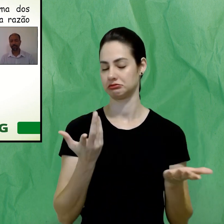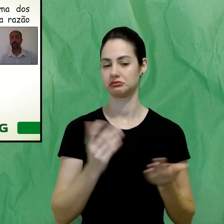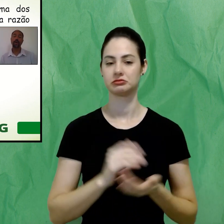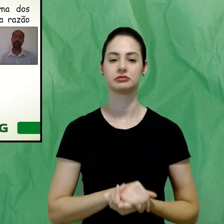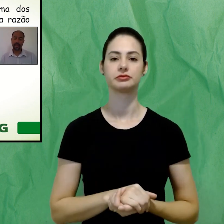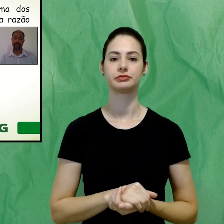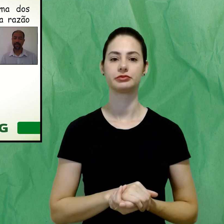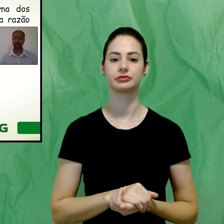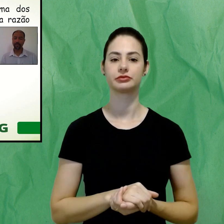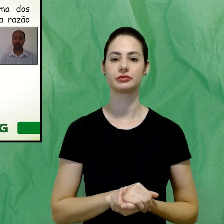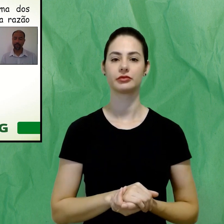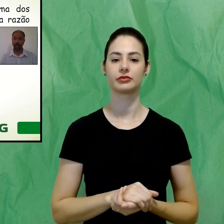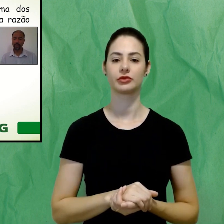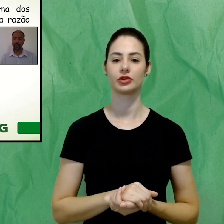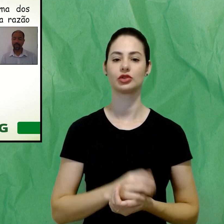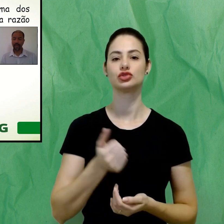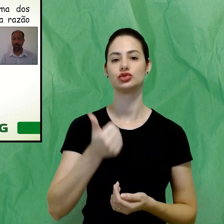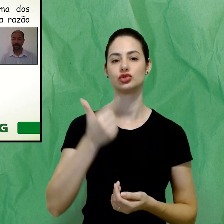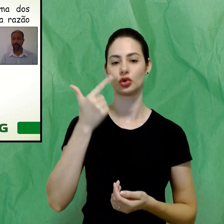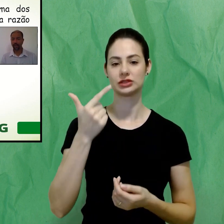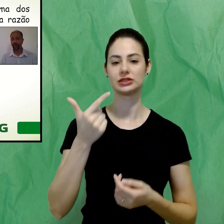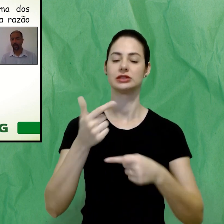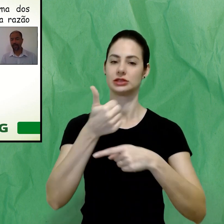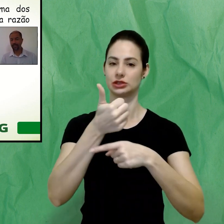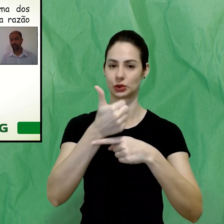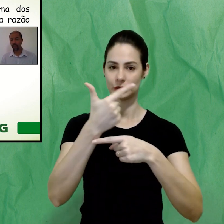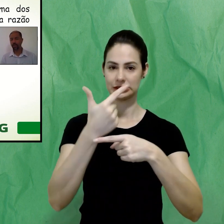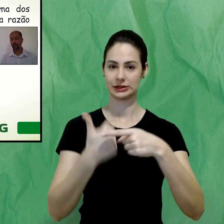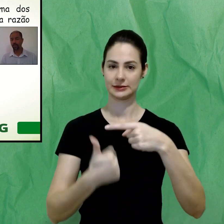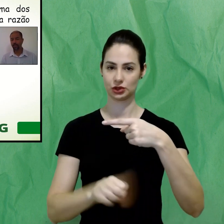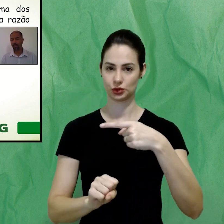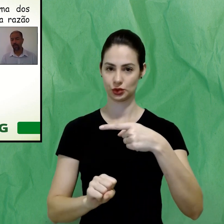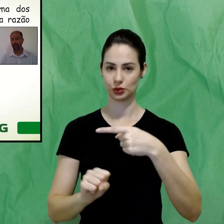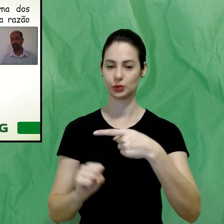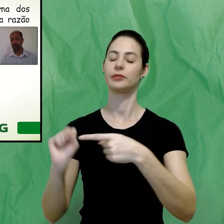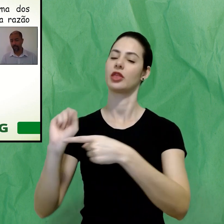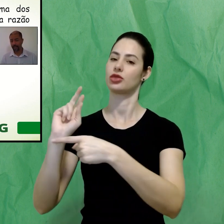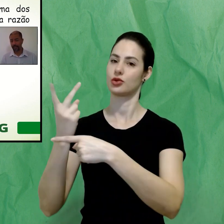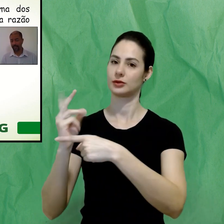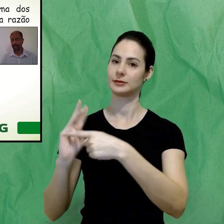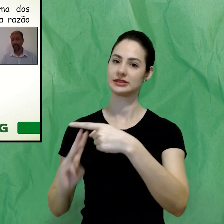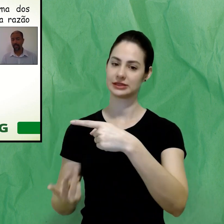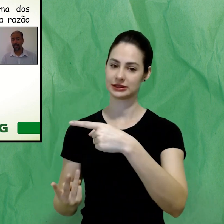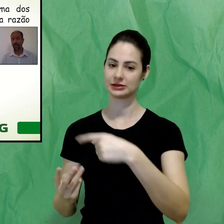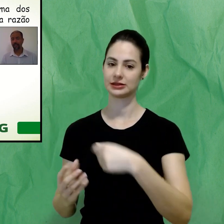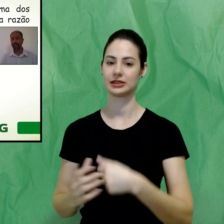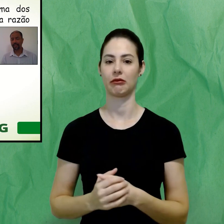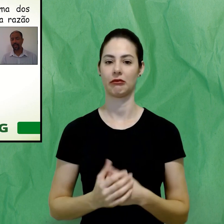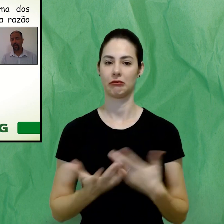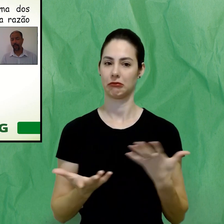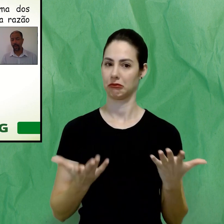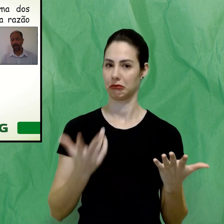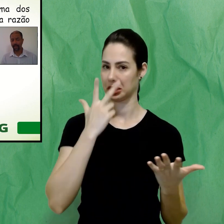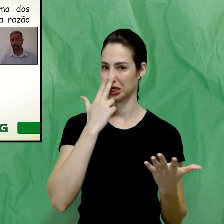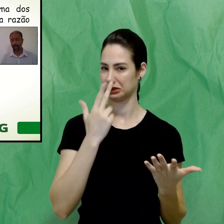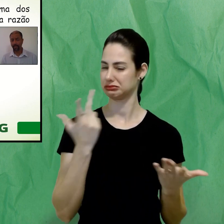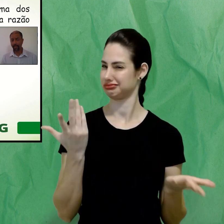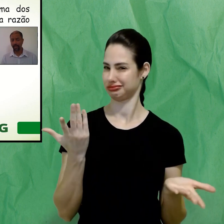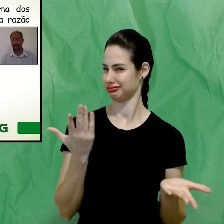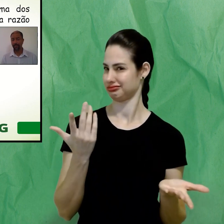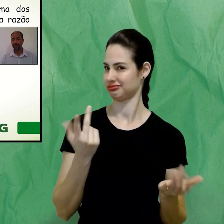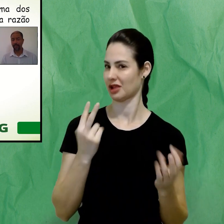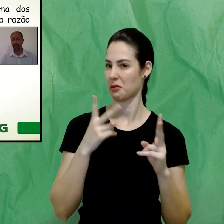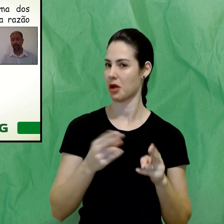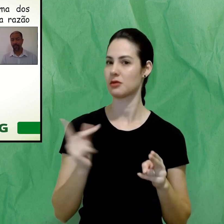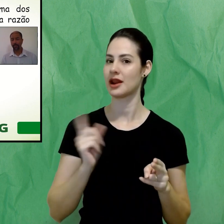primeira. Observando, 12 está para 18, assim como 2 está para 3. Não está tão aparente